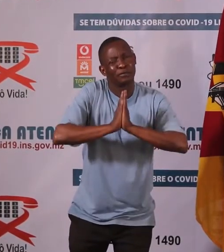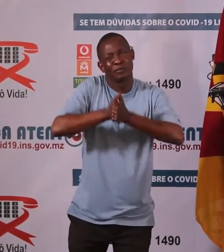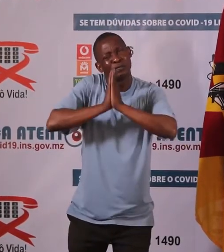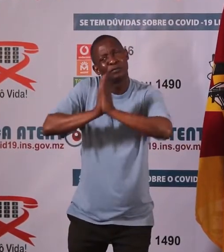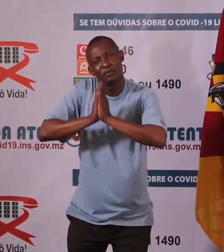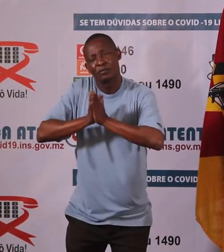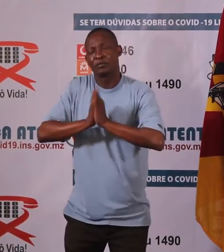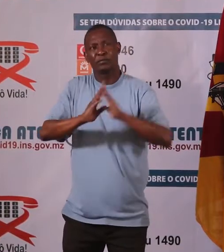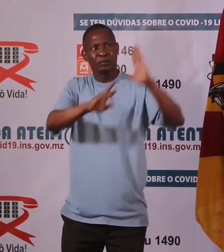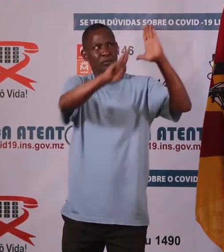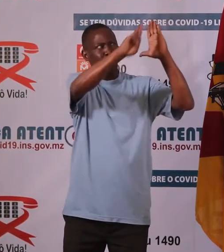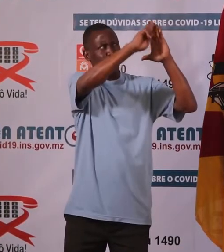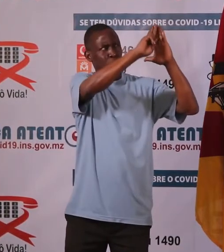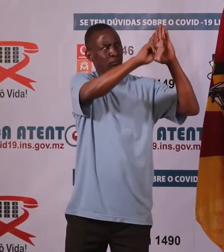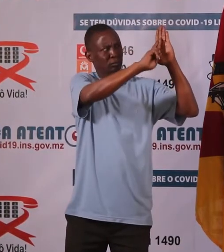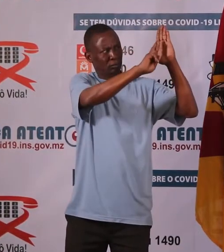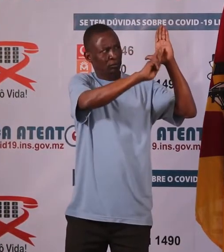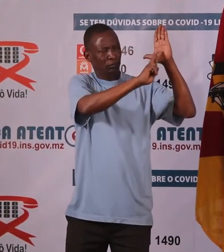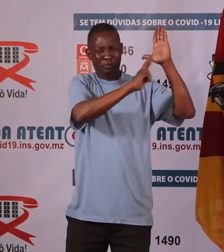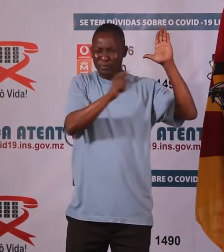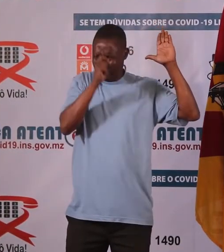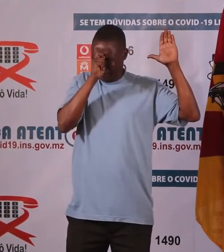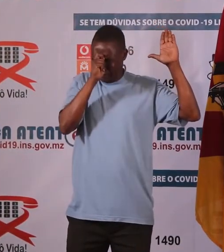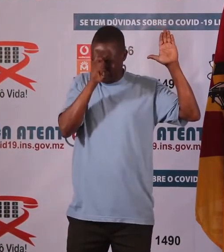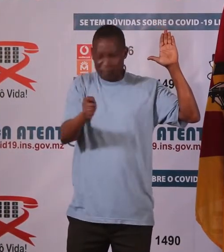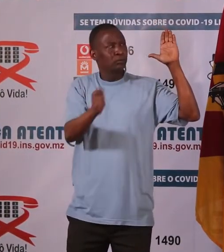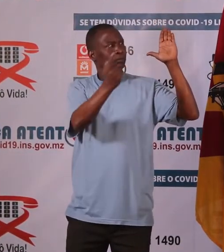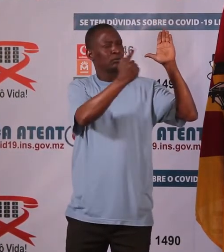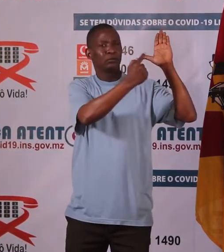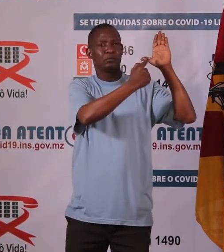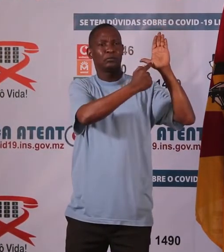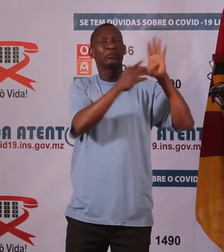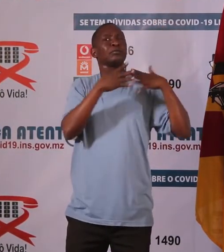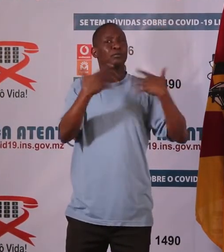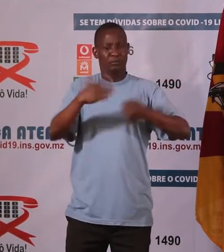o cumprimento rigoroso das medidas de prevenção